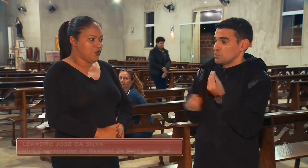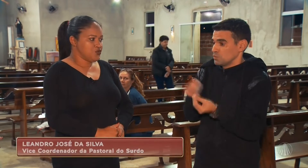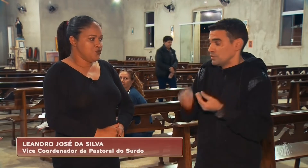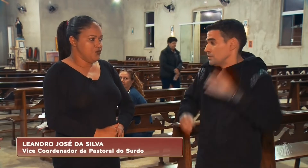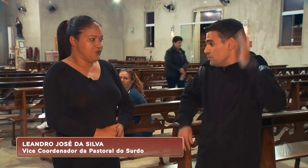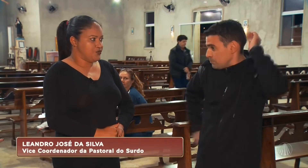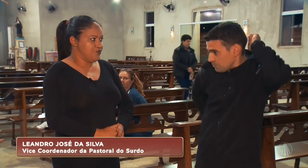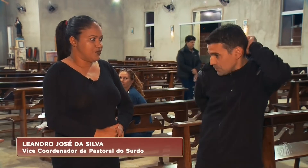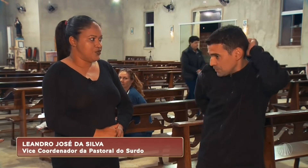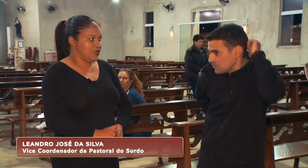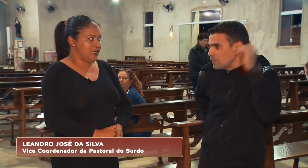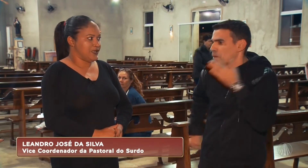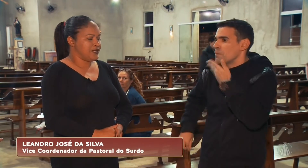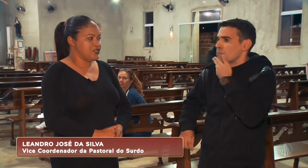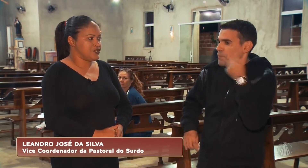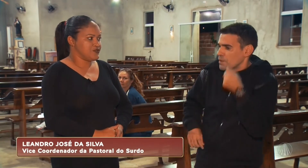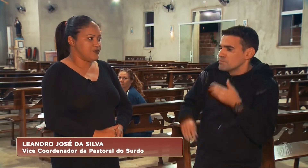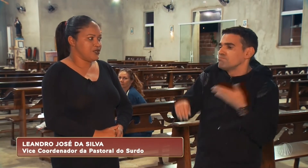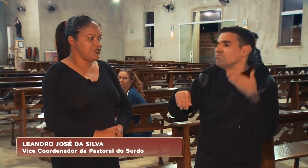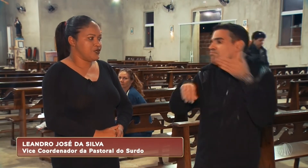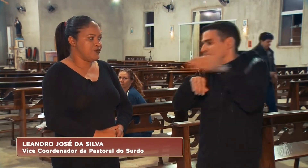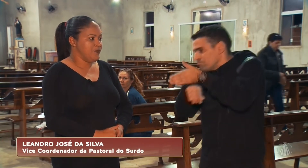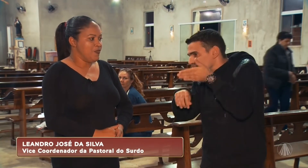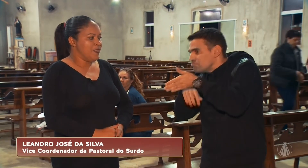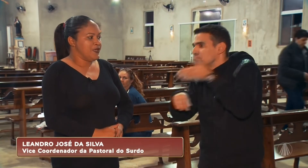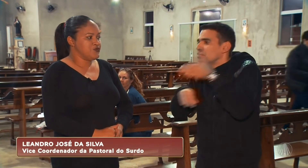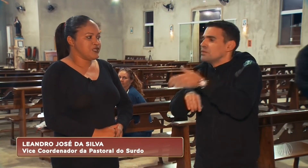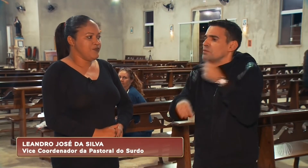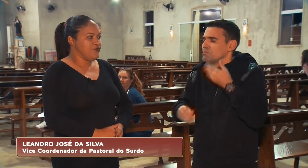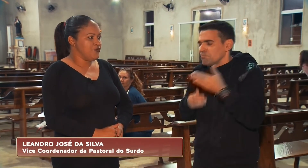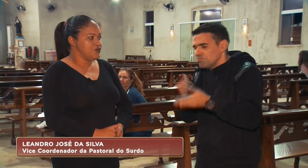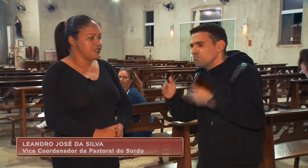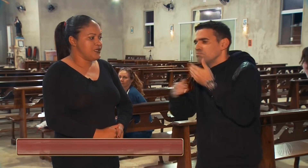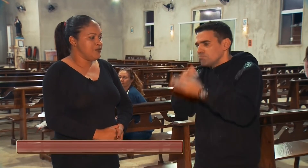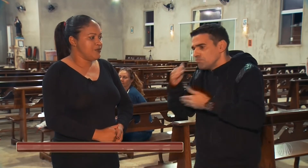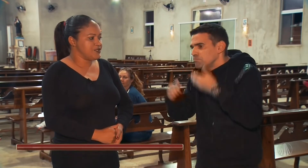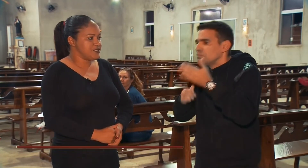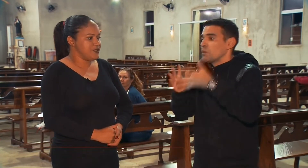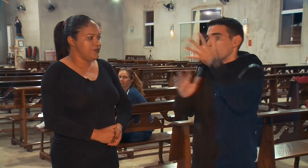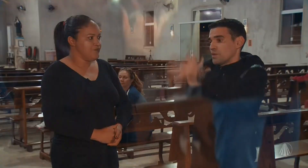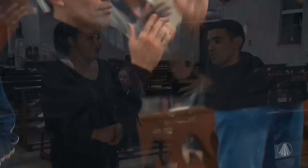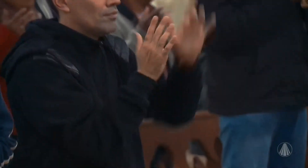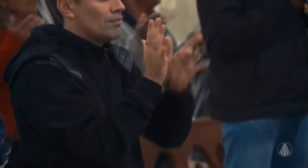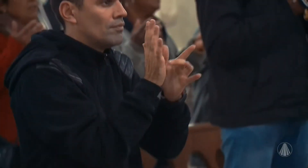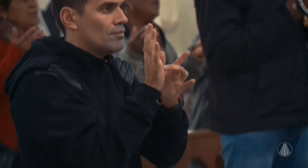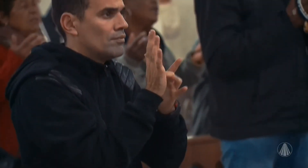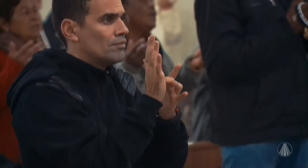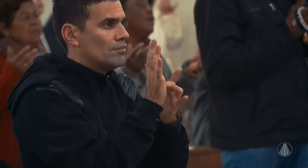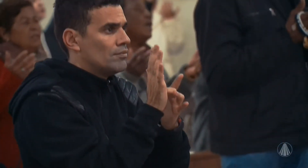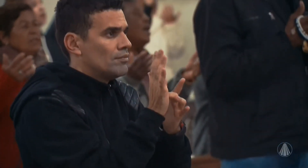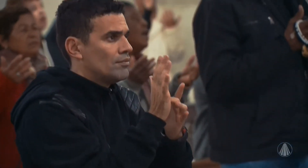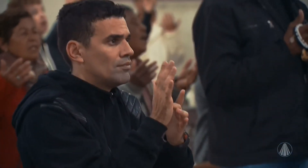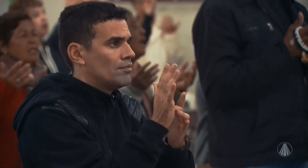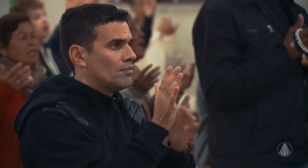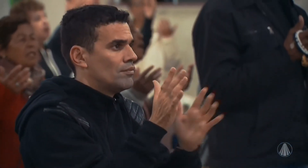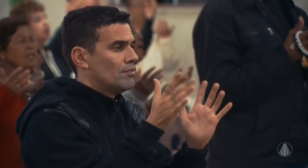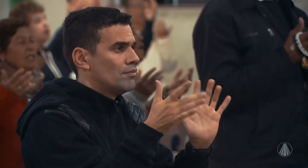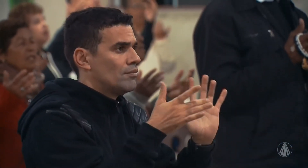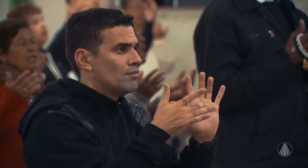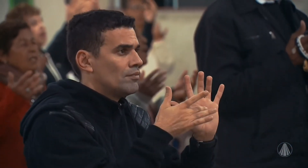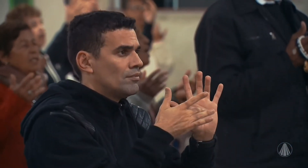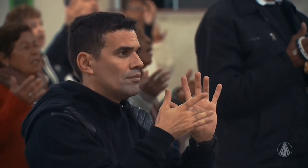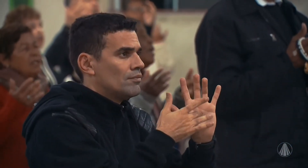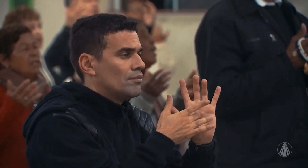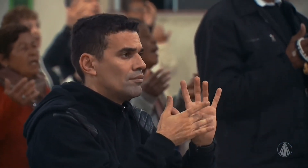Então, eu gosto muito lá na Igreja São Sebastião. Eu sempre vou, sempre participo, das Santas Missas, porque sei que